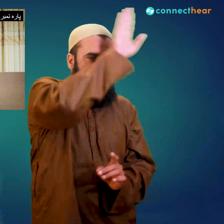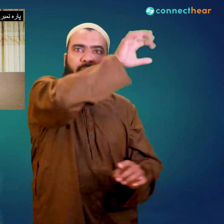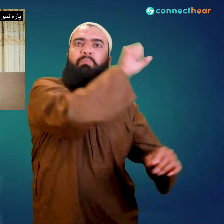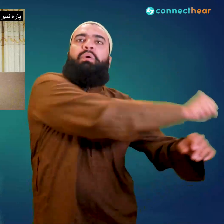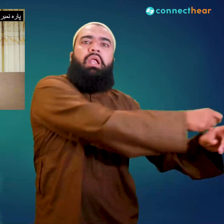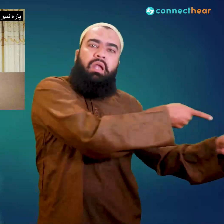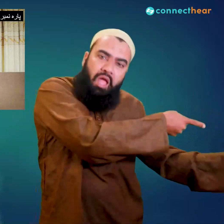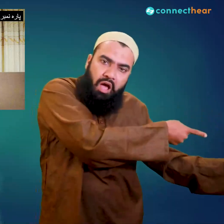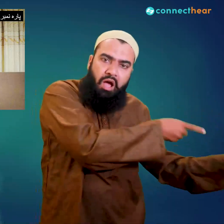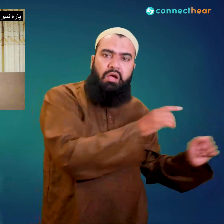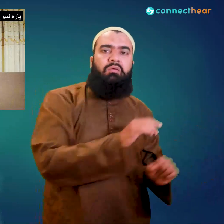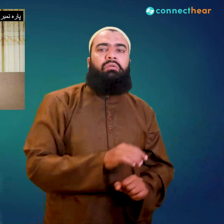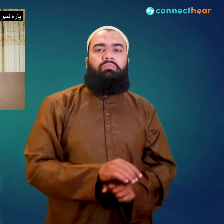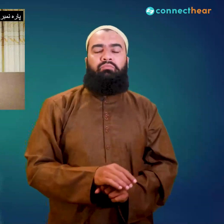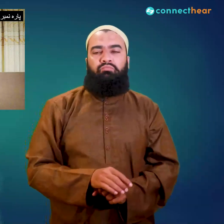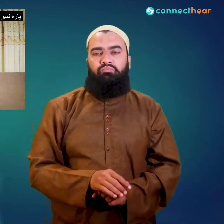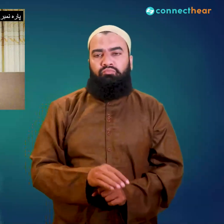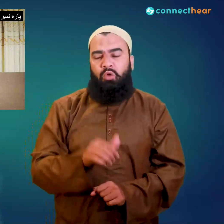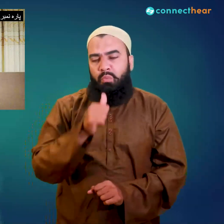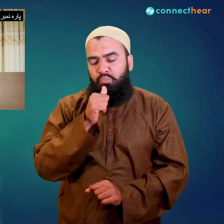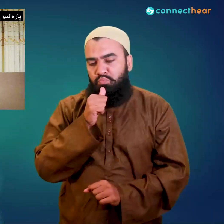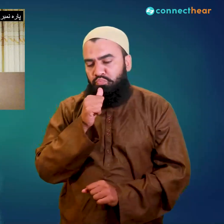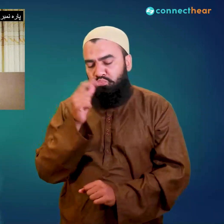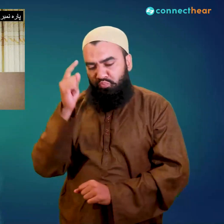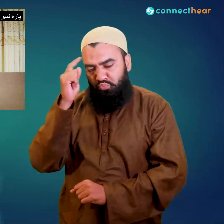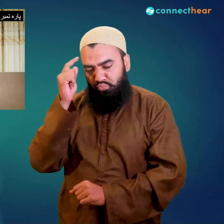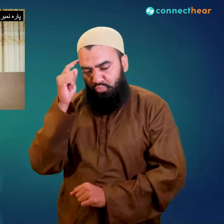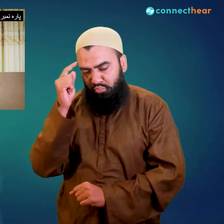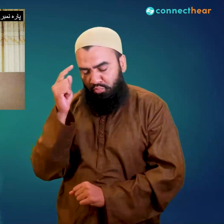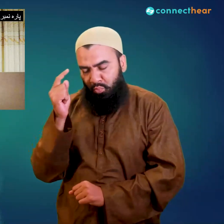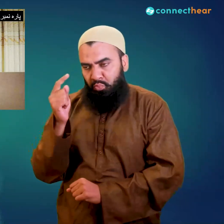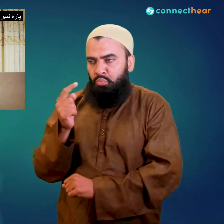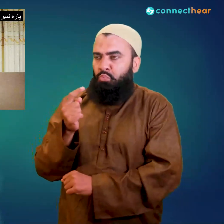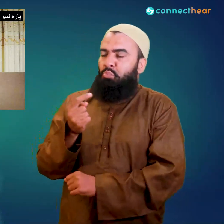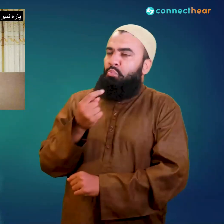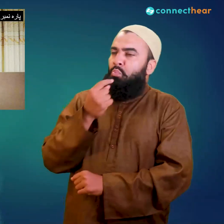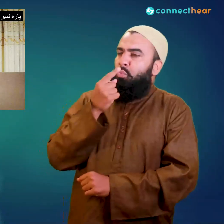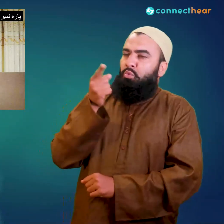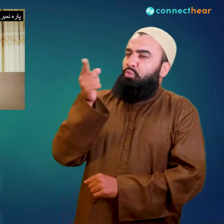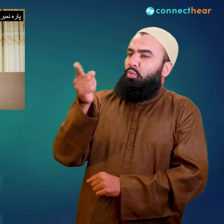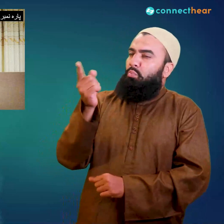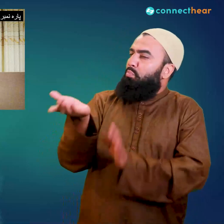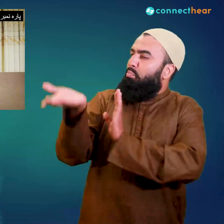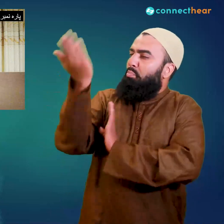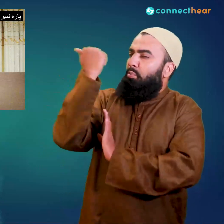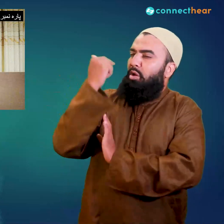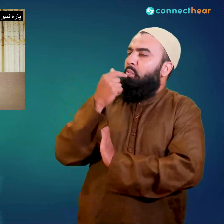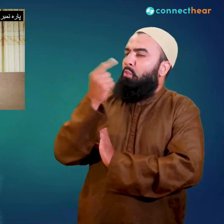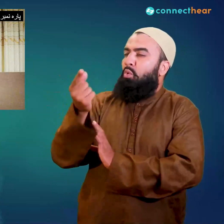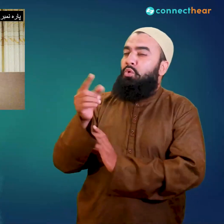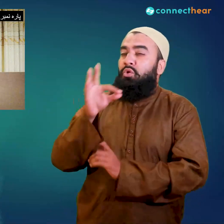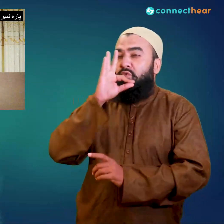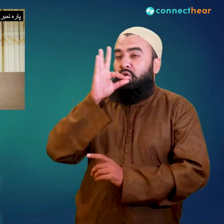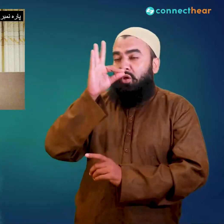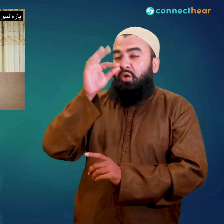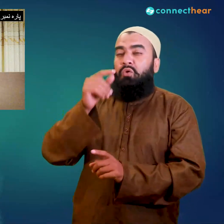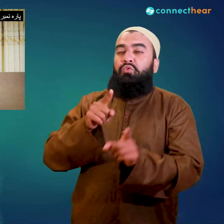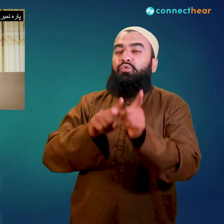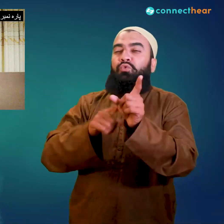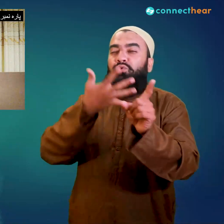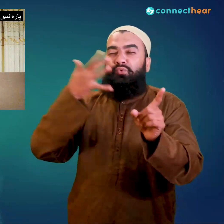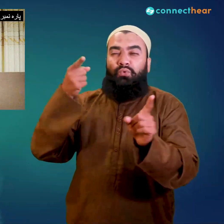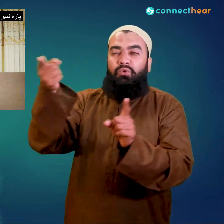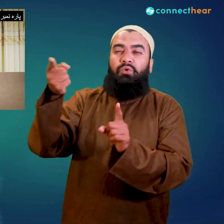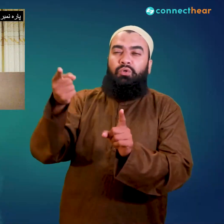میں سچے ہیں۔ یعقوب علیہ السلام پر چونکہ اس سے پہلے بھی حضرت یوسف علیہ السلام کی جدائی اور اسی